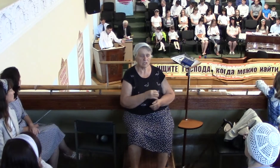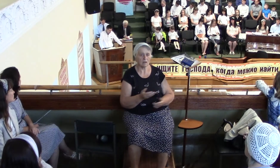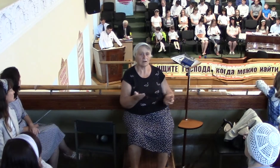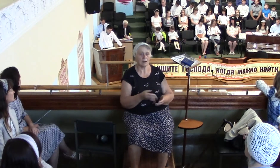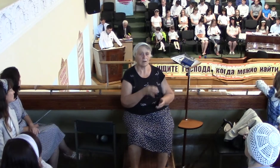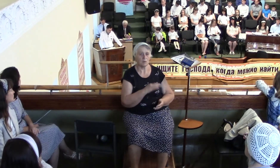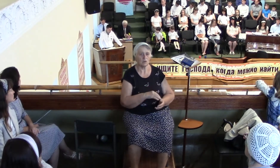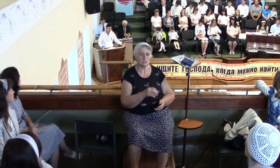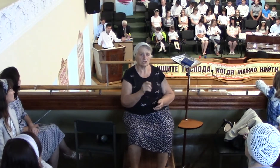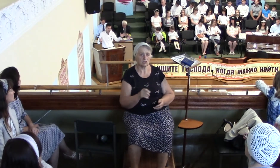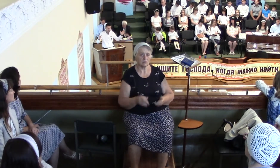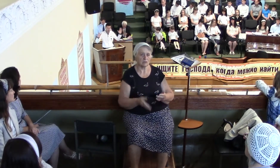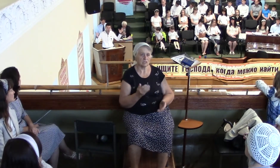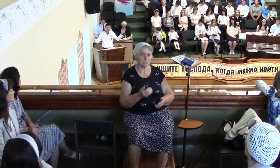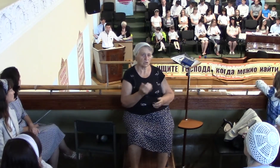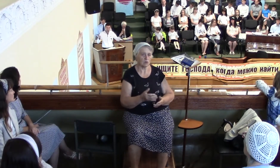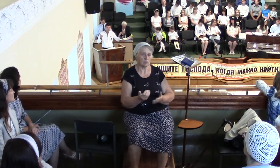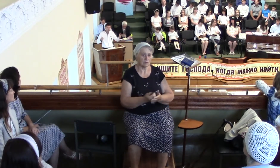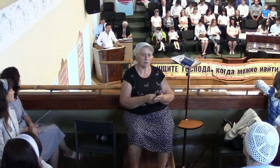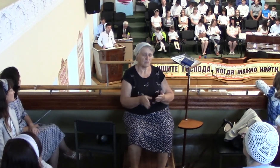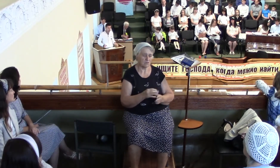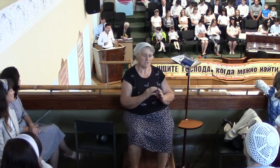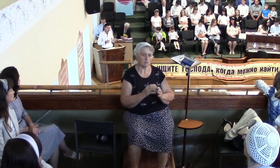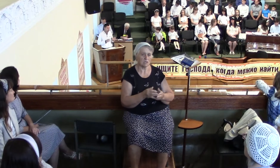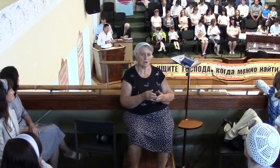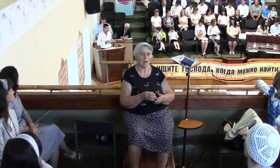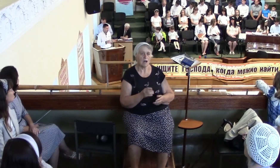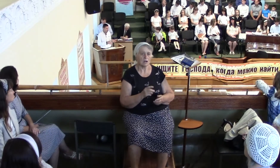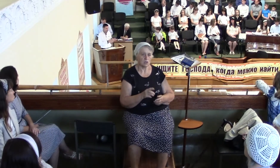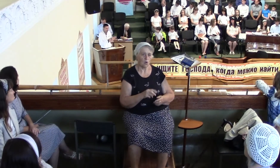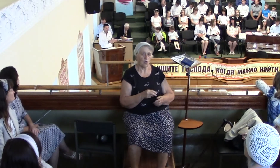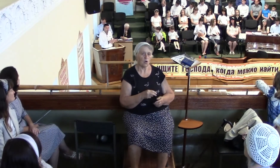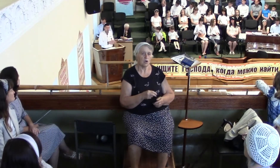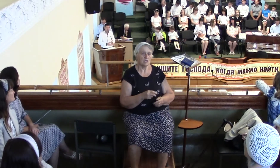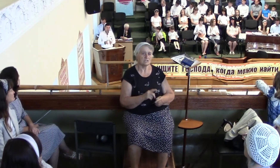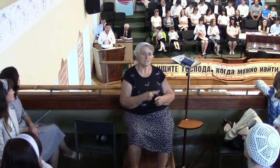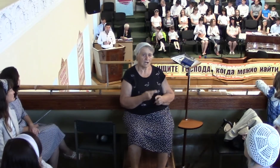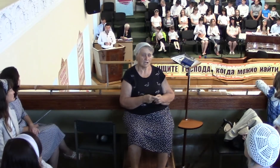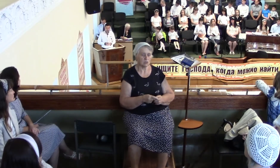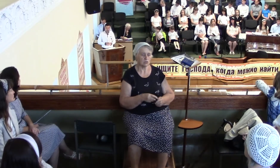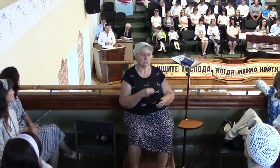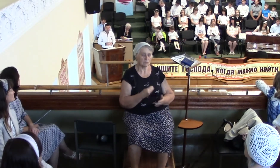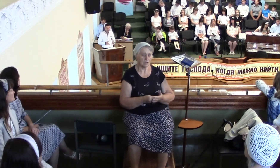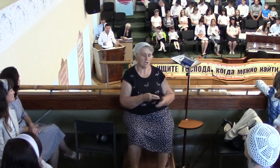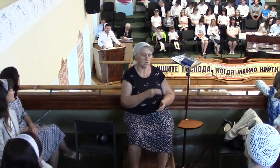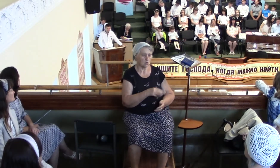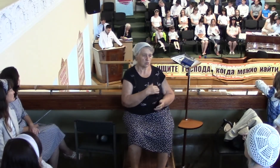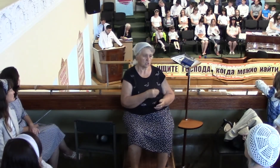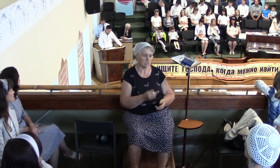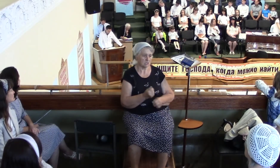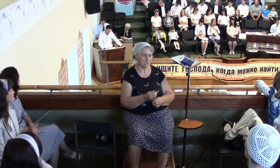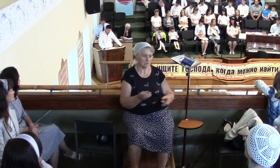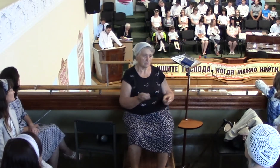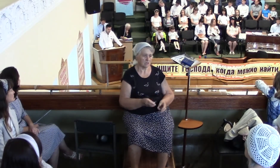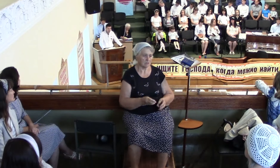какая же польза человеку, если он приобретет абсолютно весь мир, но при всем этом, из-за этого он повредит своей душе, абсолютно